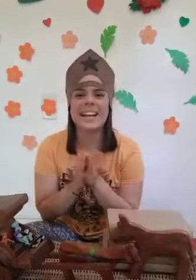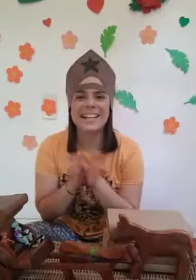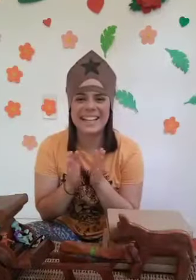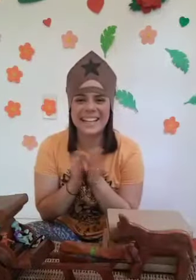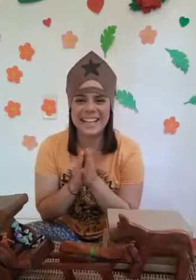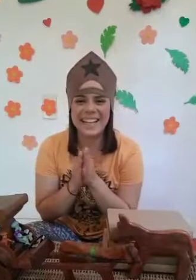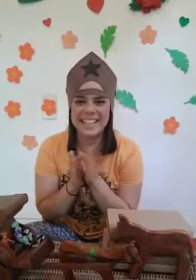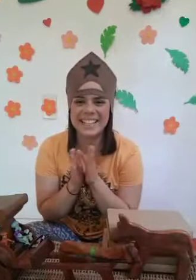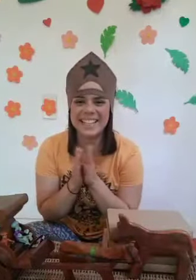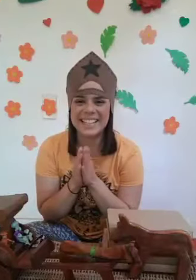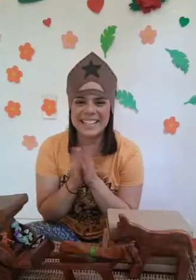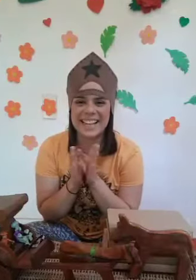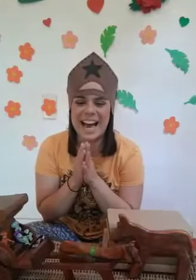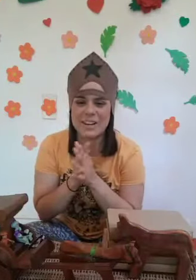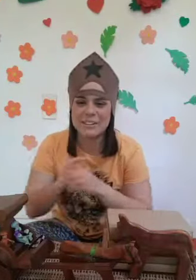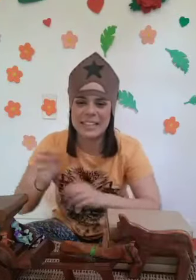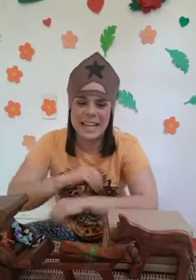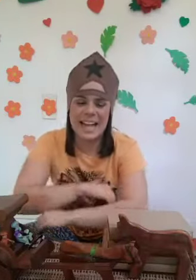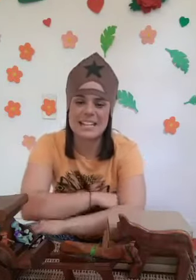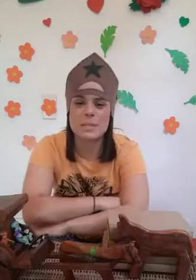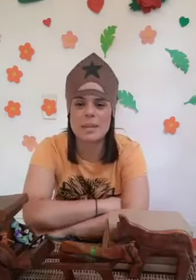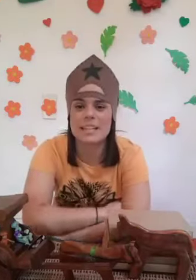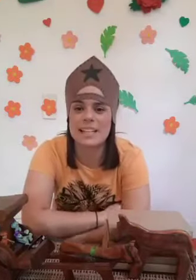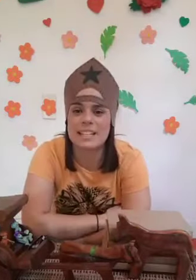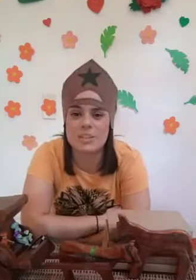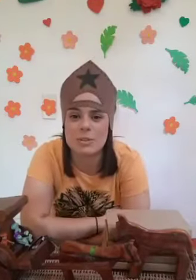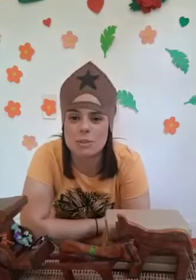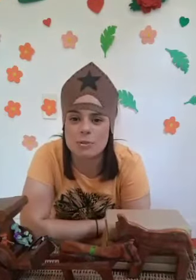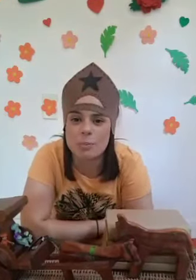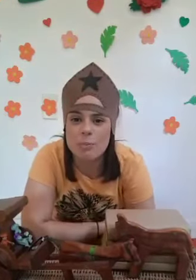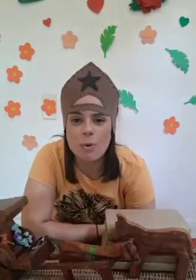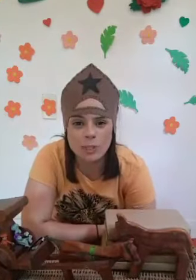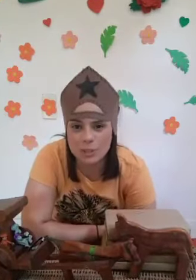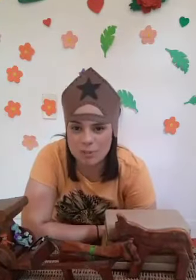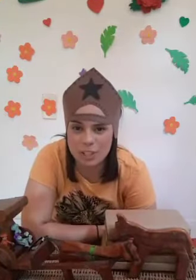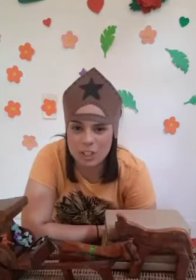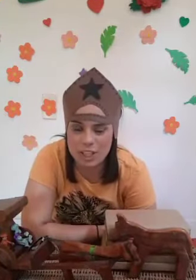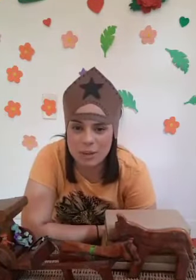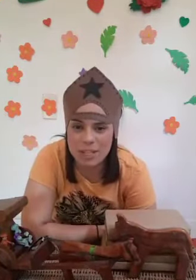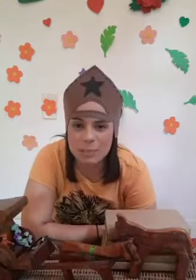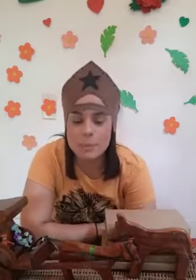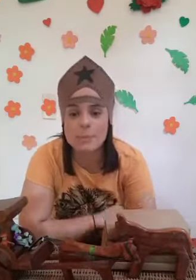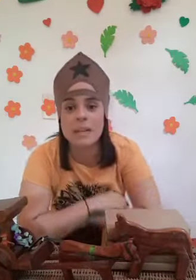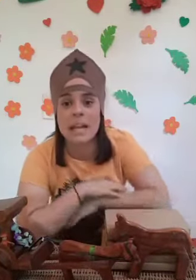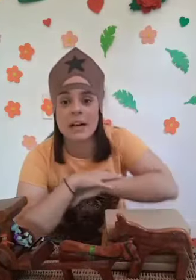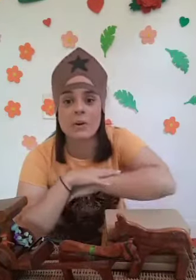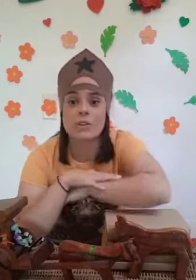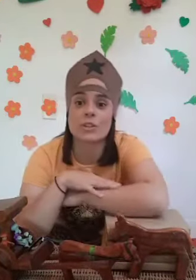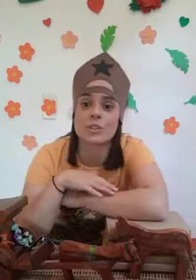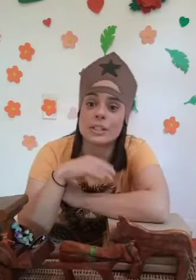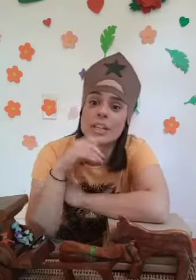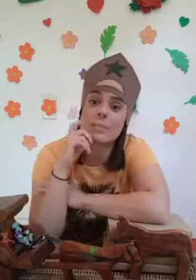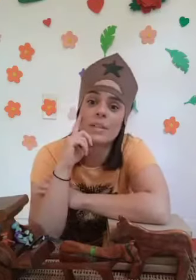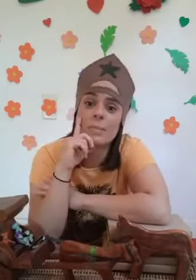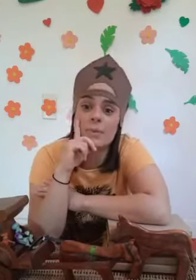Aê, que legal! Essa experiência de hoje foi muito divertida, não é mesmo? Hoje nós cantamos a